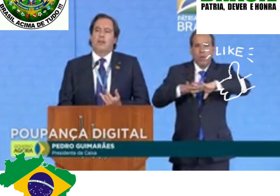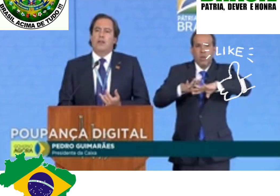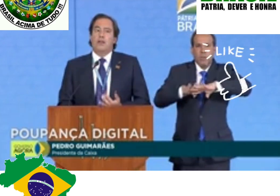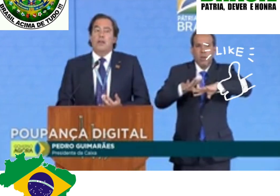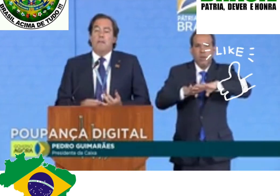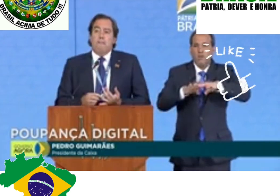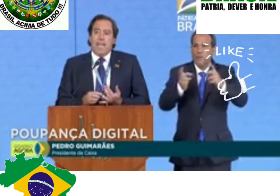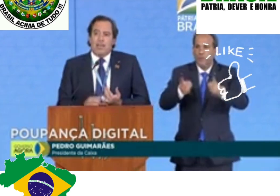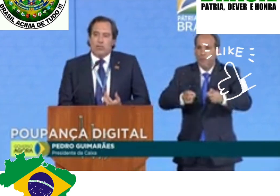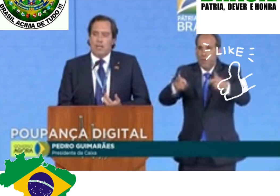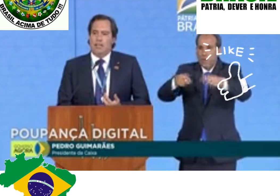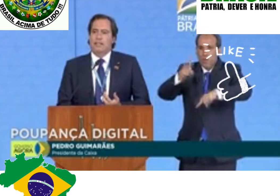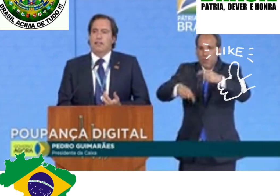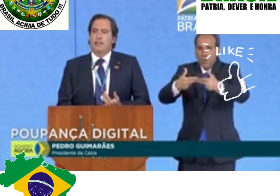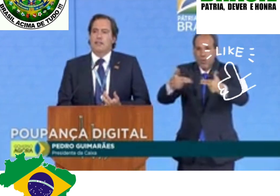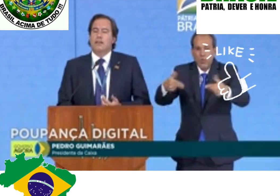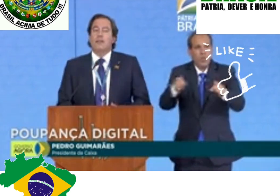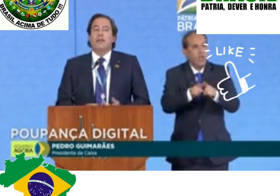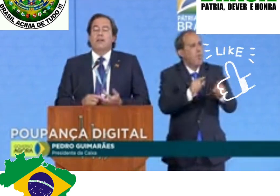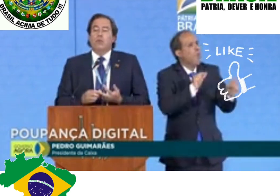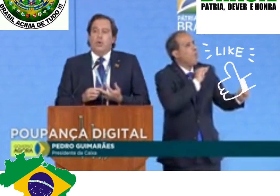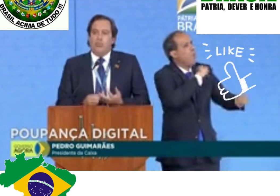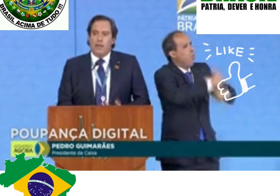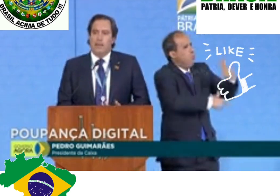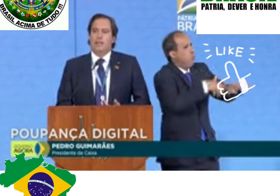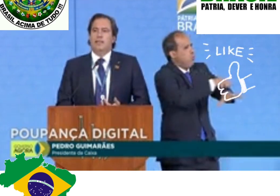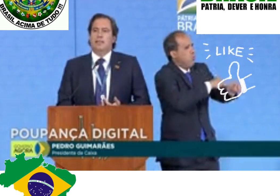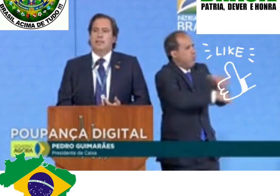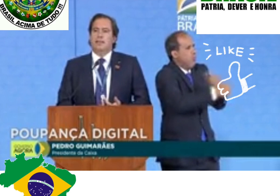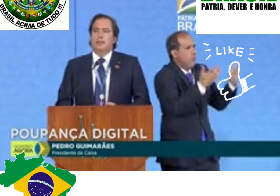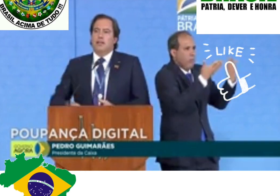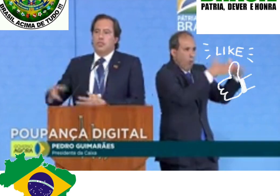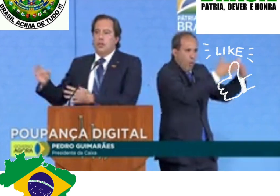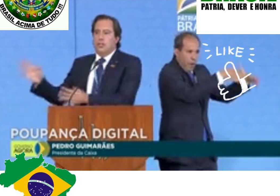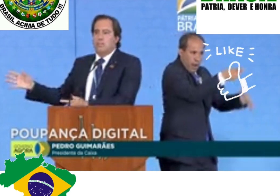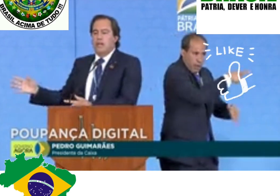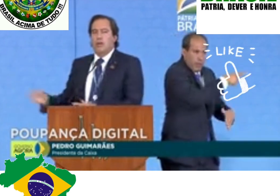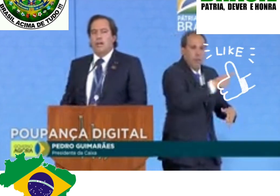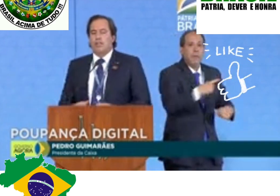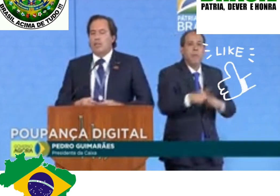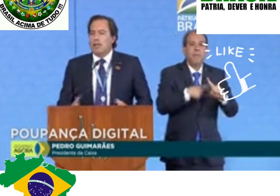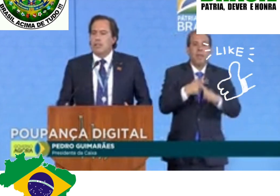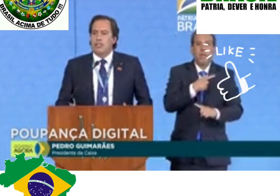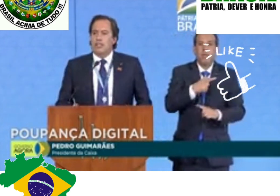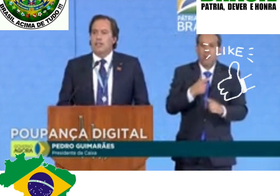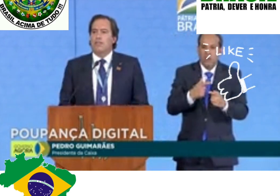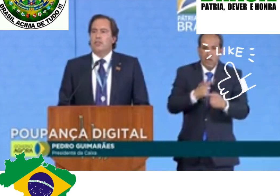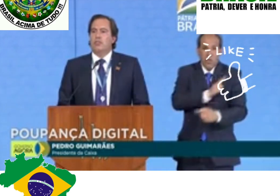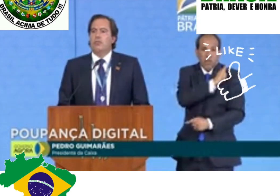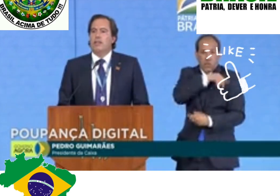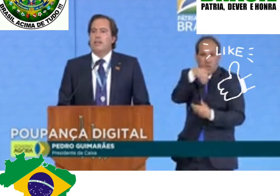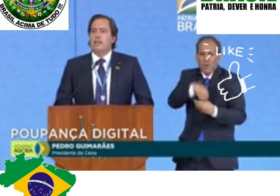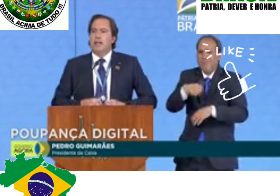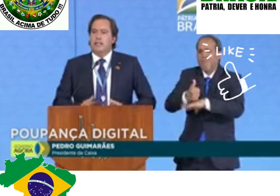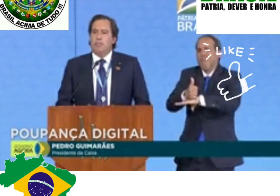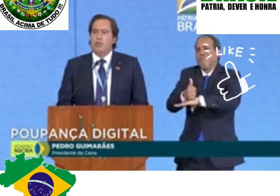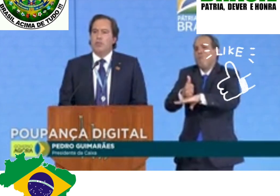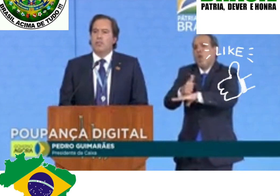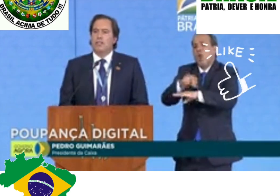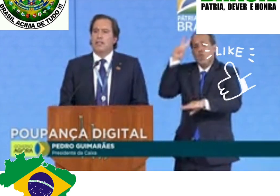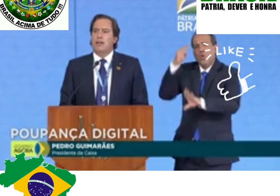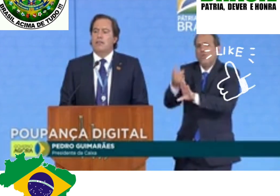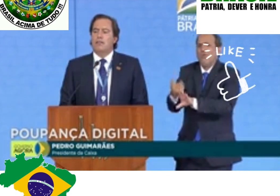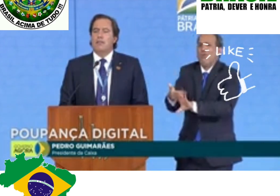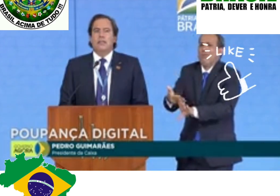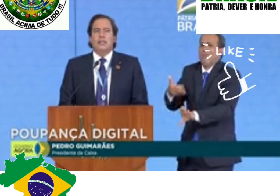eram core, meritocracia, governança, as notas melhores que a Caixa já teve na história, até pelo